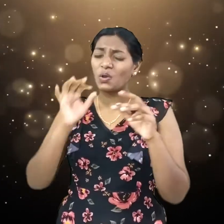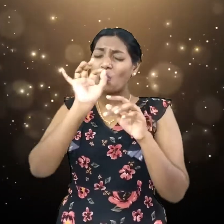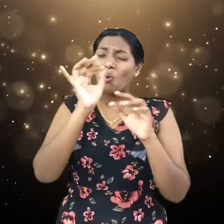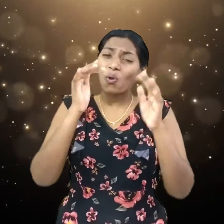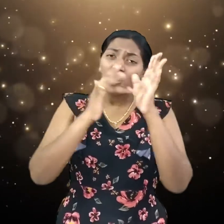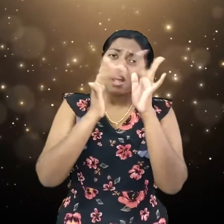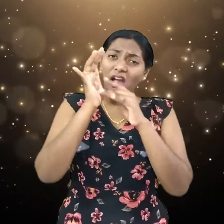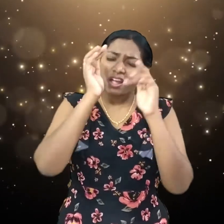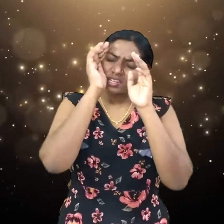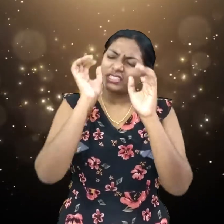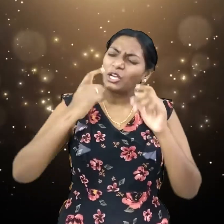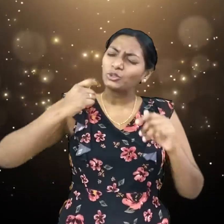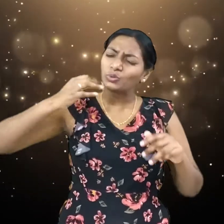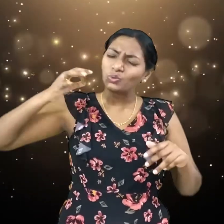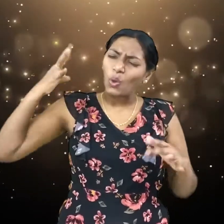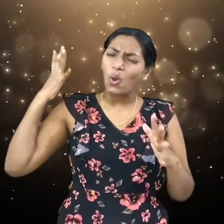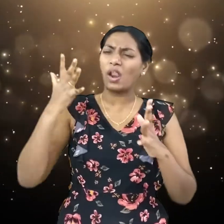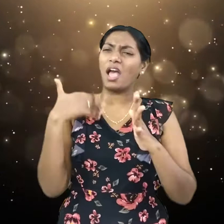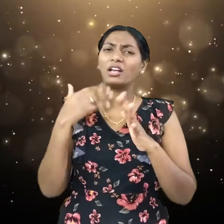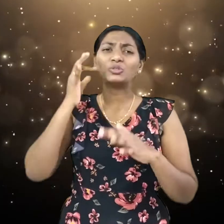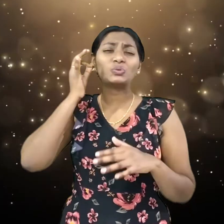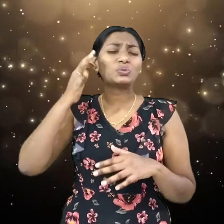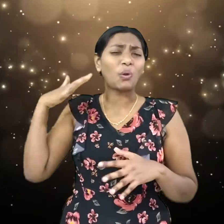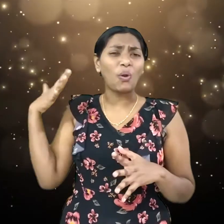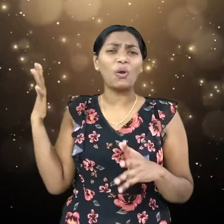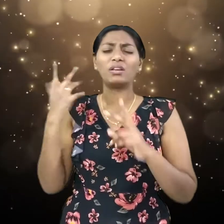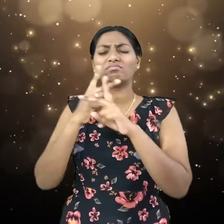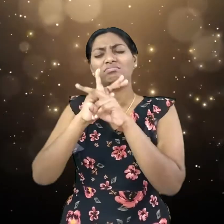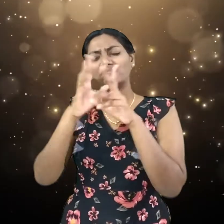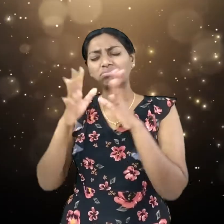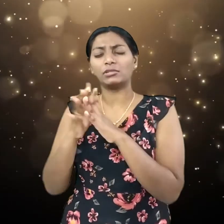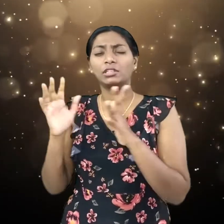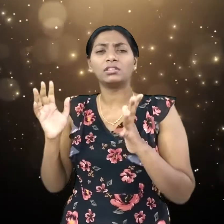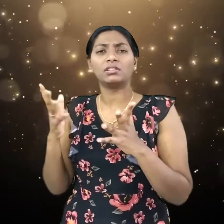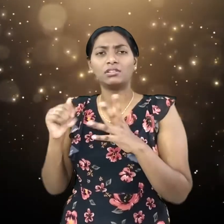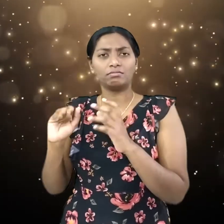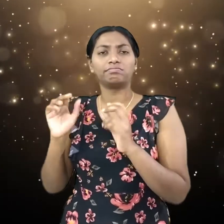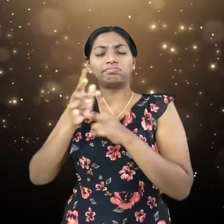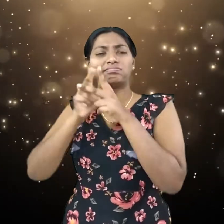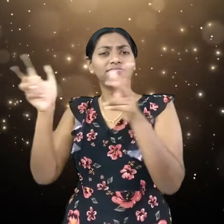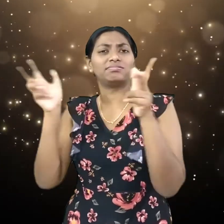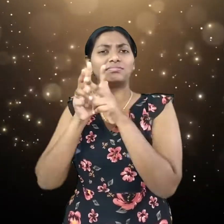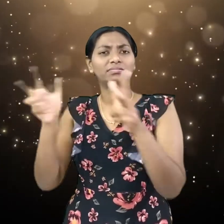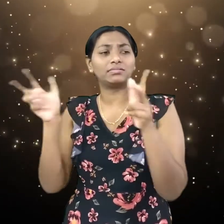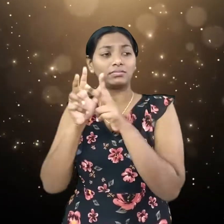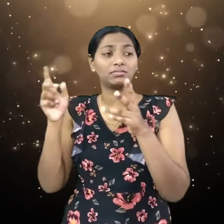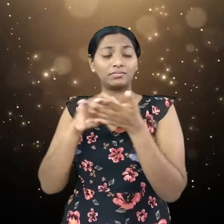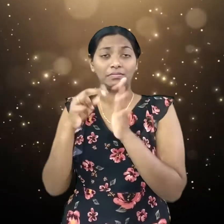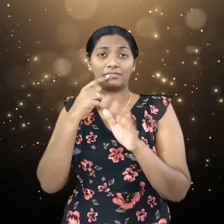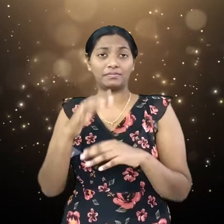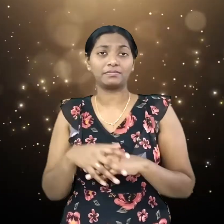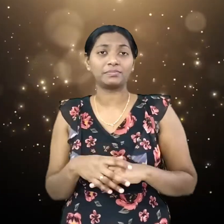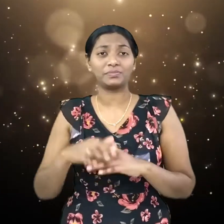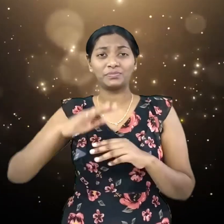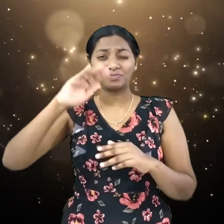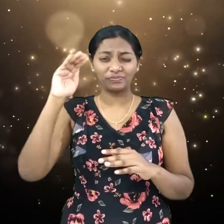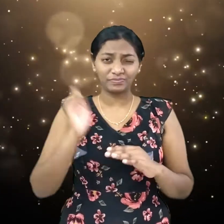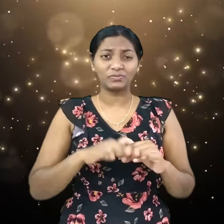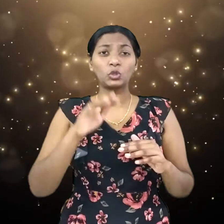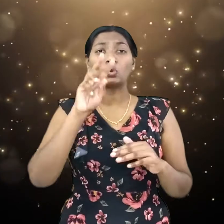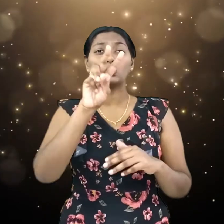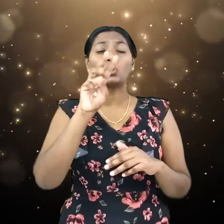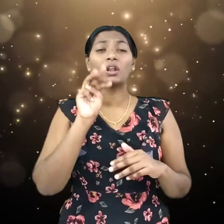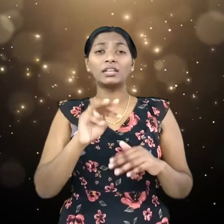का, अनसर्चेबल रिचेस ऑफ क्राइस्ट, अनसर्चेबल। जब मैं लोगों से कहता हूं कि कितना पैसा होना चाहिए, जो मैं लीस्ट फिगर आजकल बोल रहा हूं